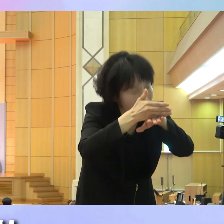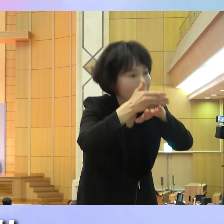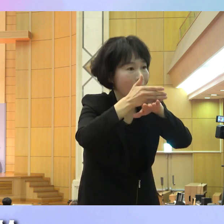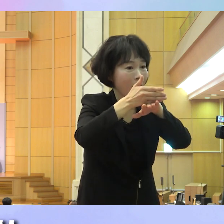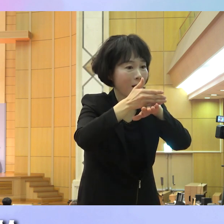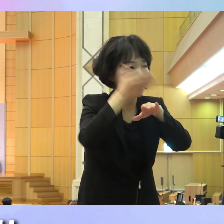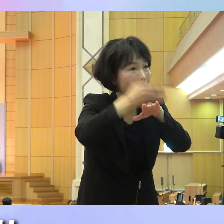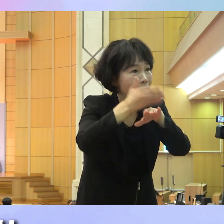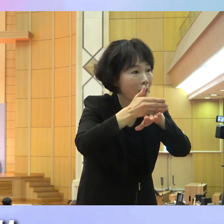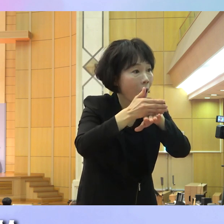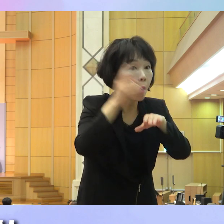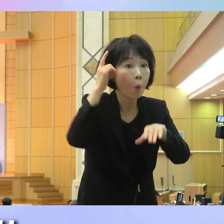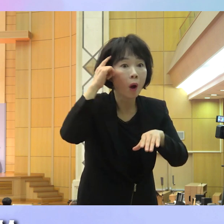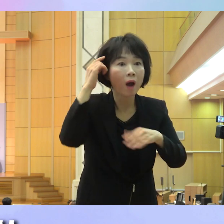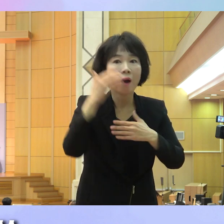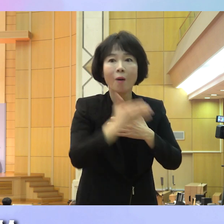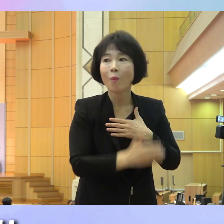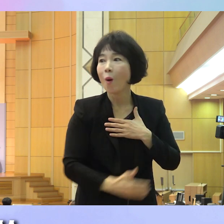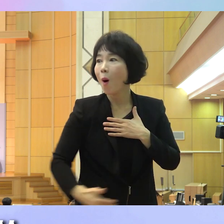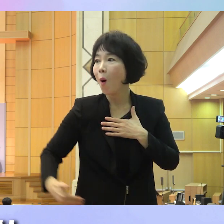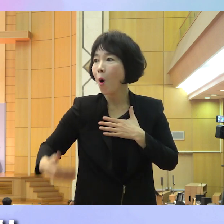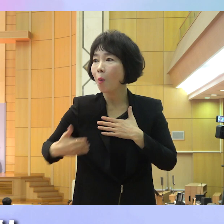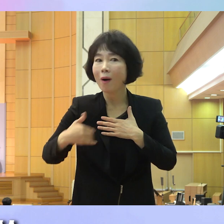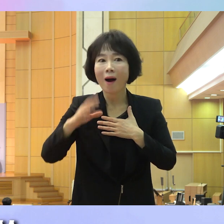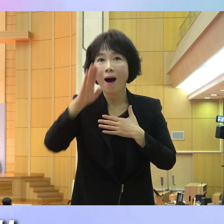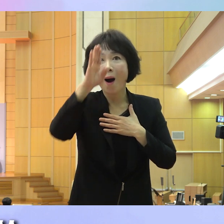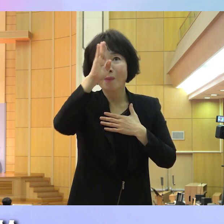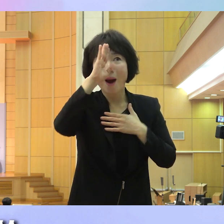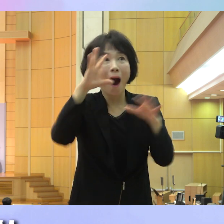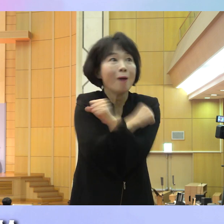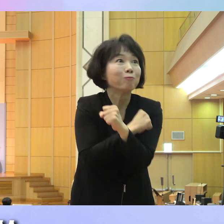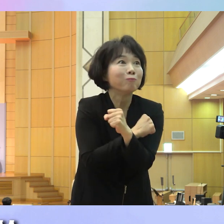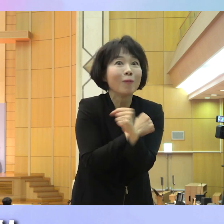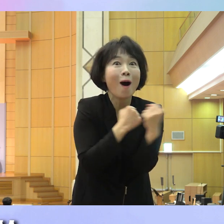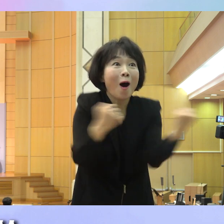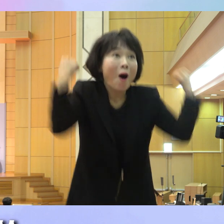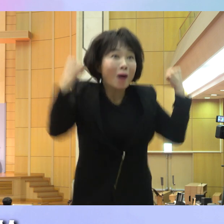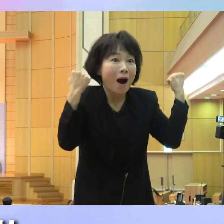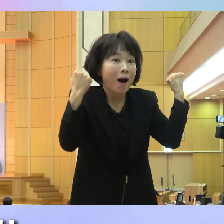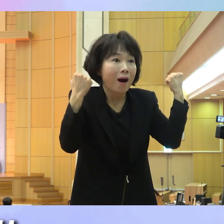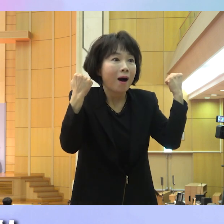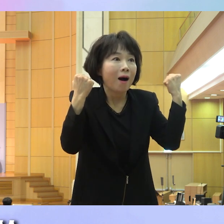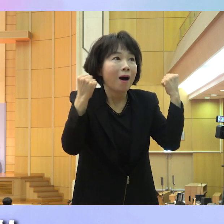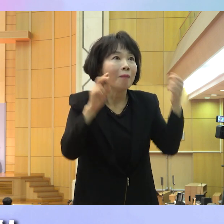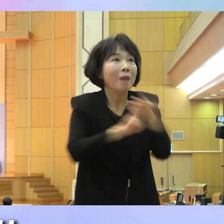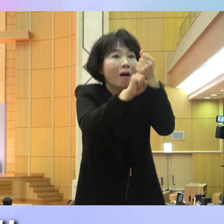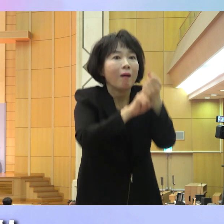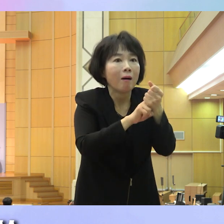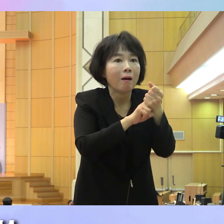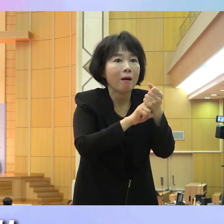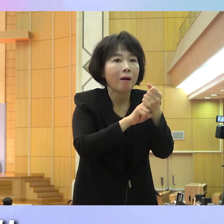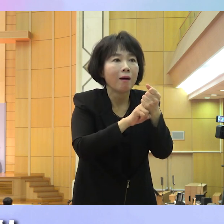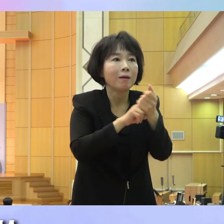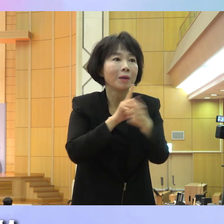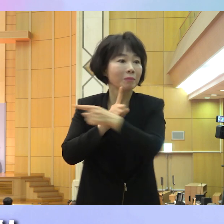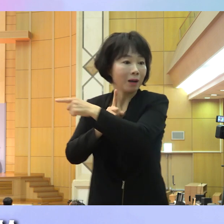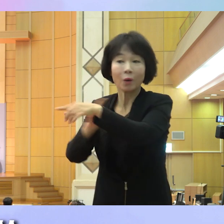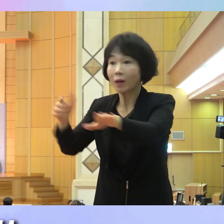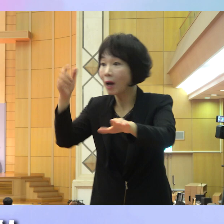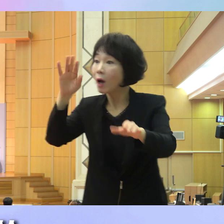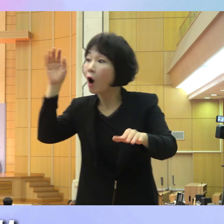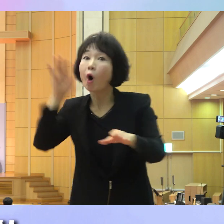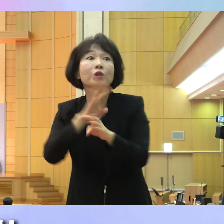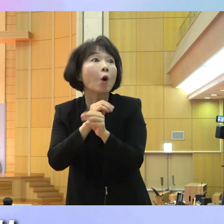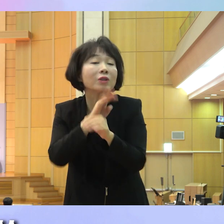고침받고 나면 제사장 앞에 가서 보이라고 해서 목사님한테 왔는데 목사님께서 설교 끝나고 난 뒤에 병든 자에게